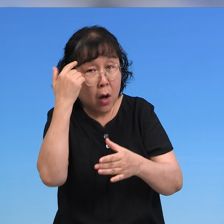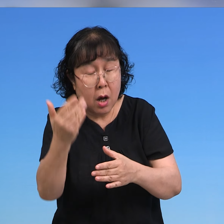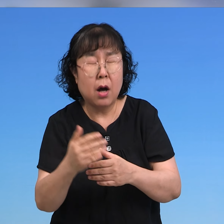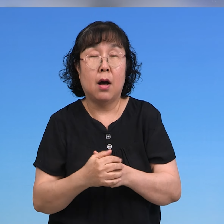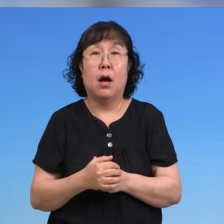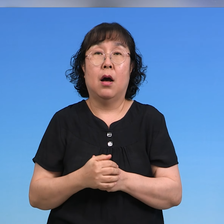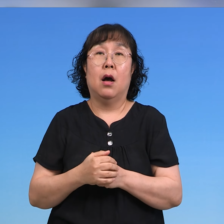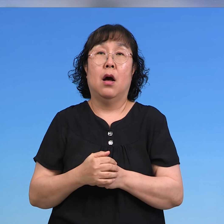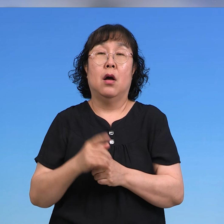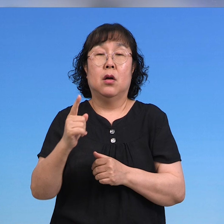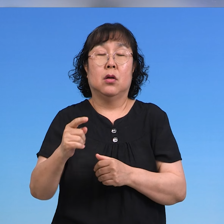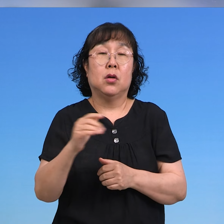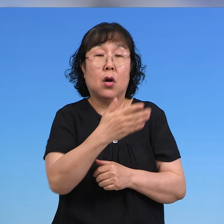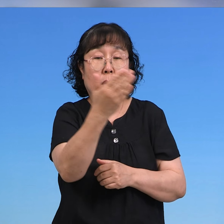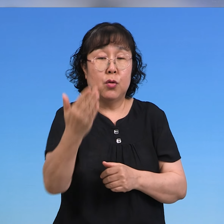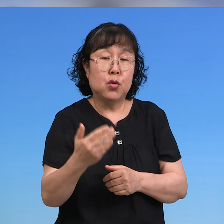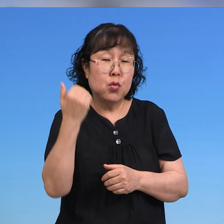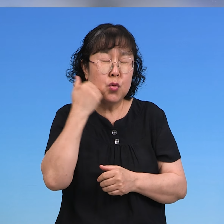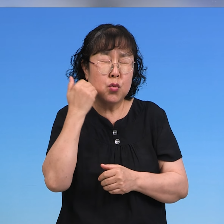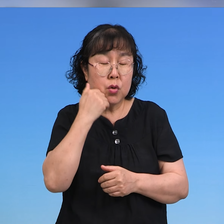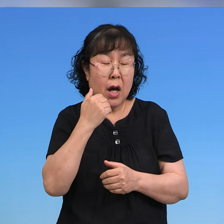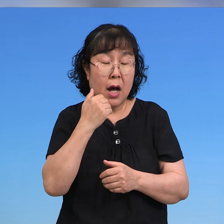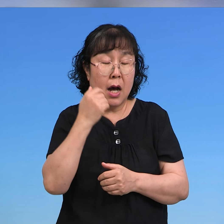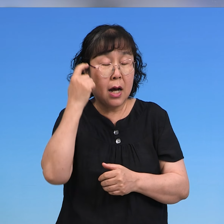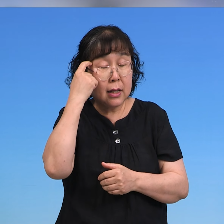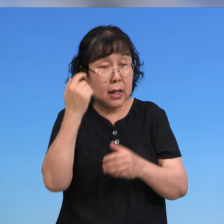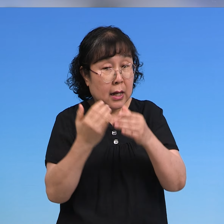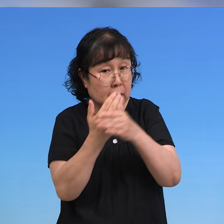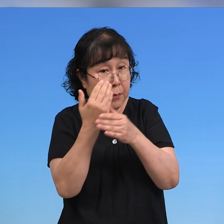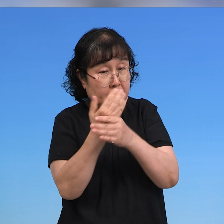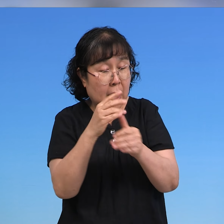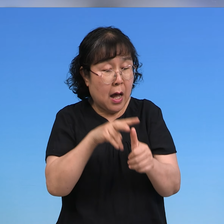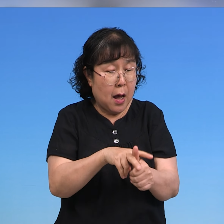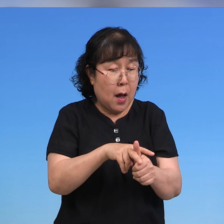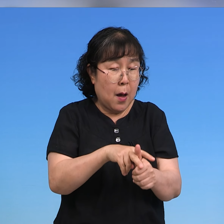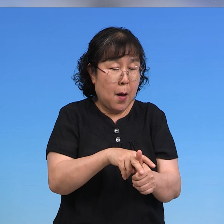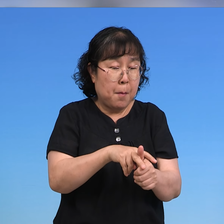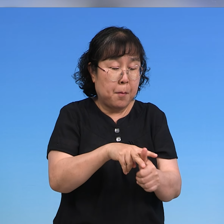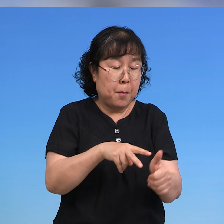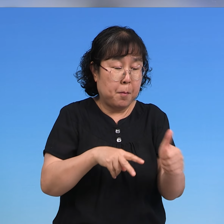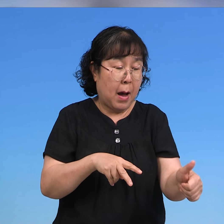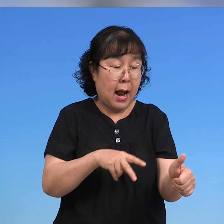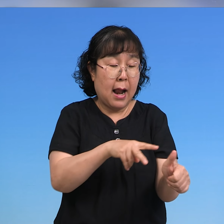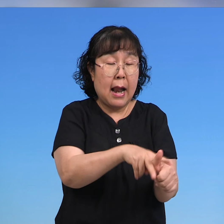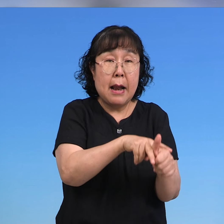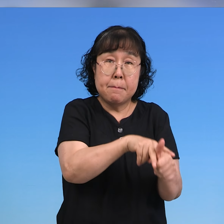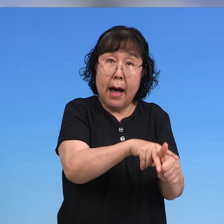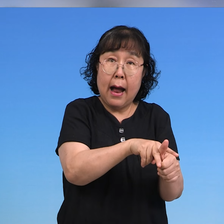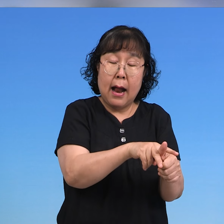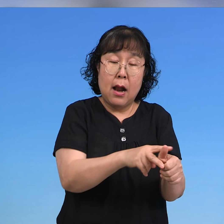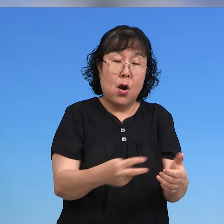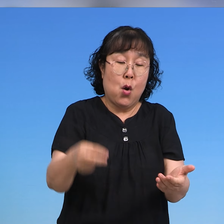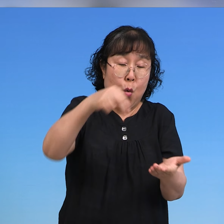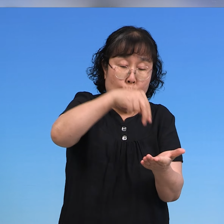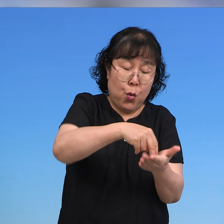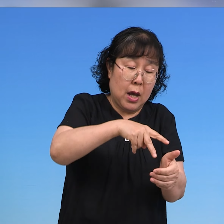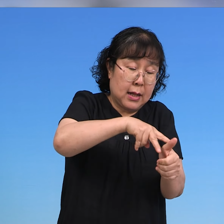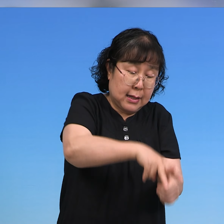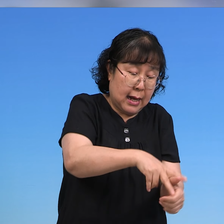읽으면서 여러분은 누가 떠오르세요? 그 말 위에 지금 누가 타 있습니까? 당연히 이걸 쓴 다윗이 지금